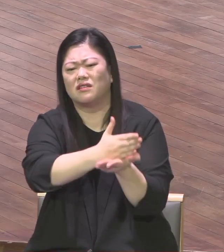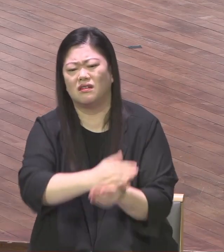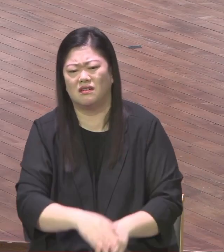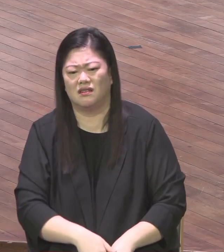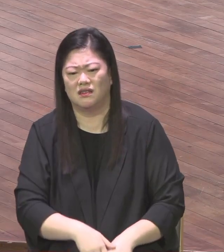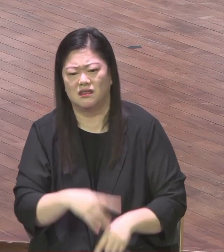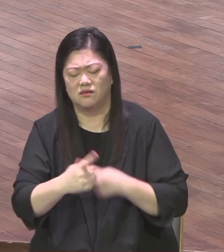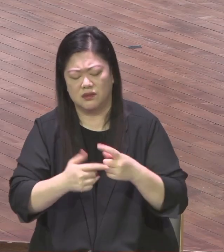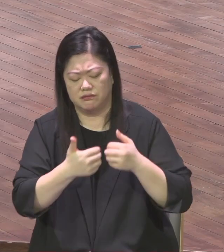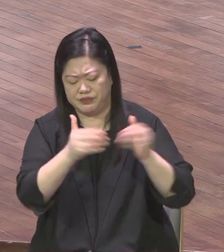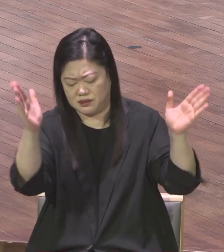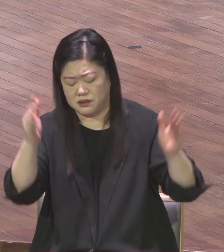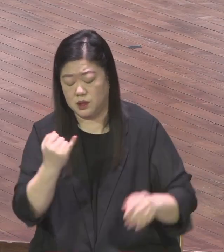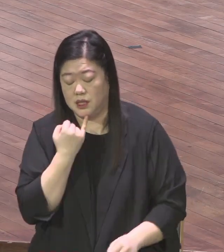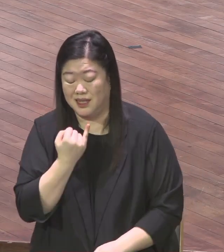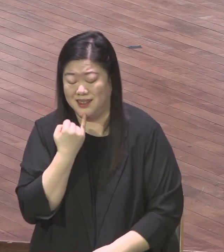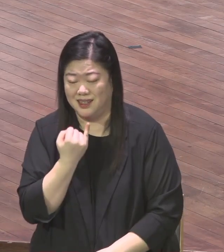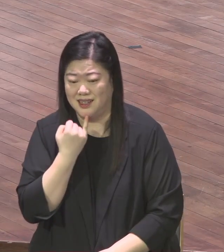쫓아내버려야 돼요.